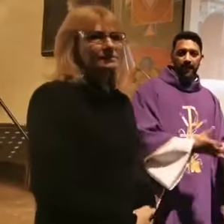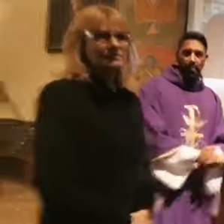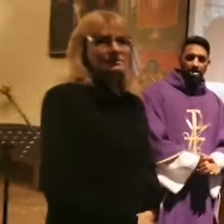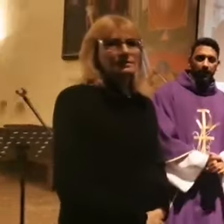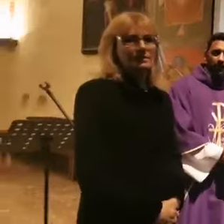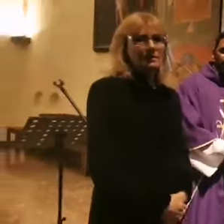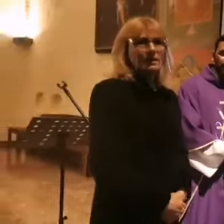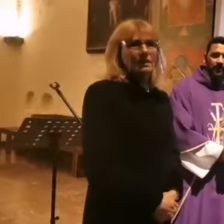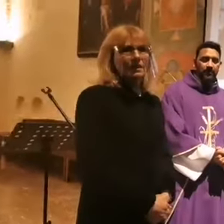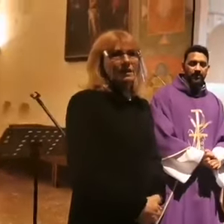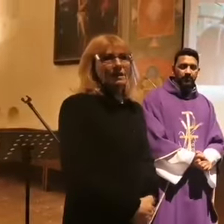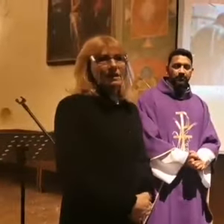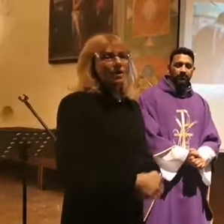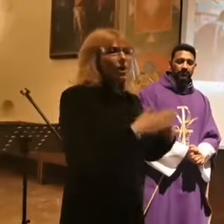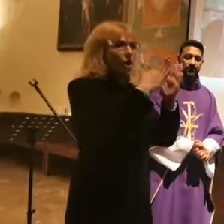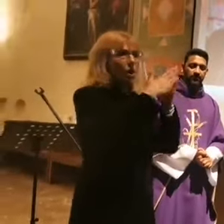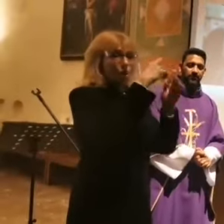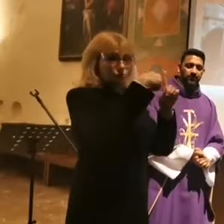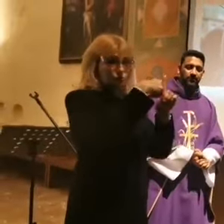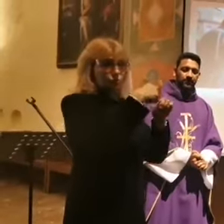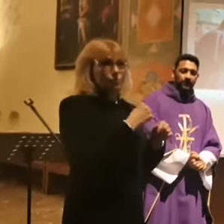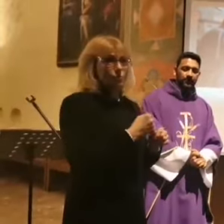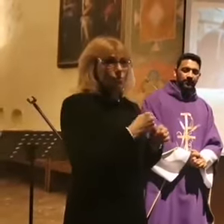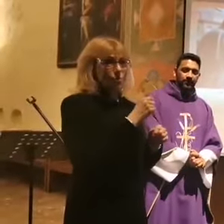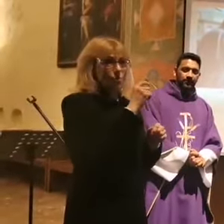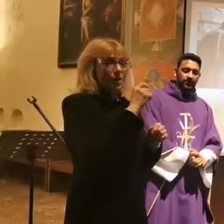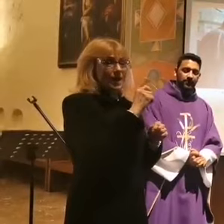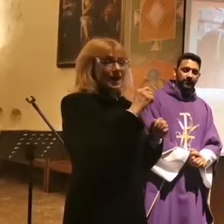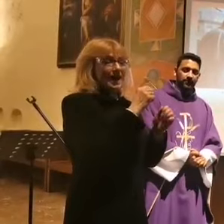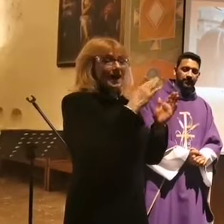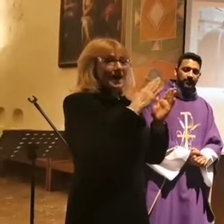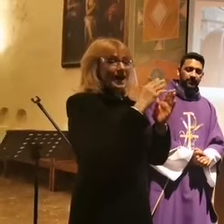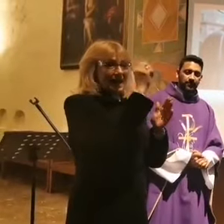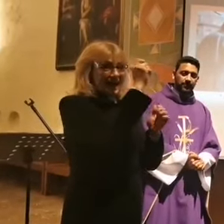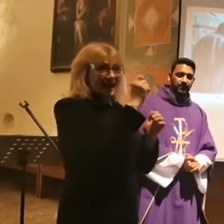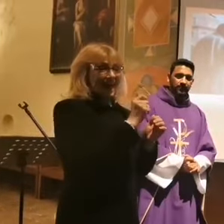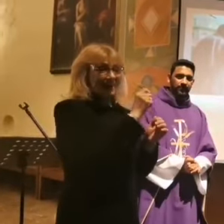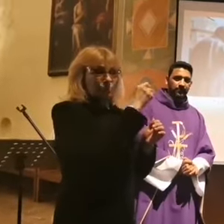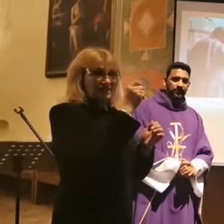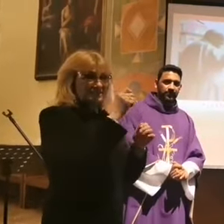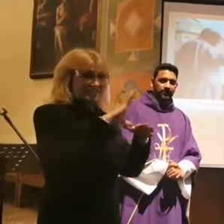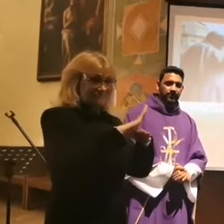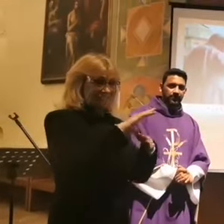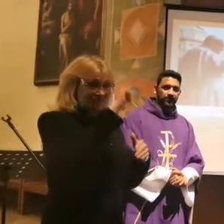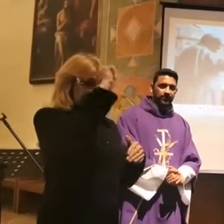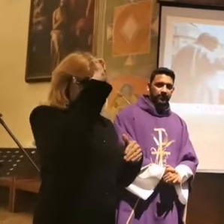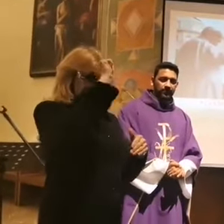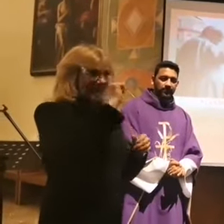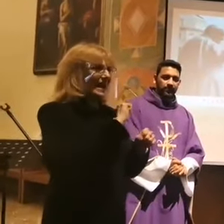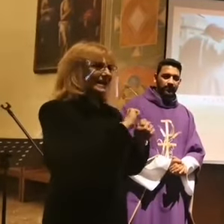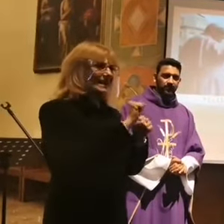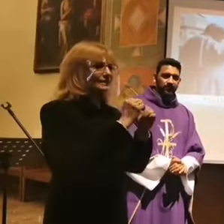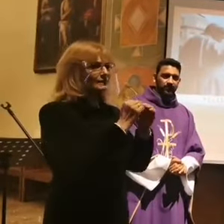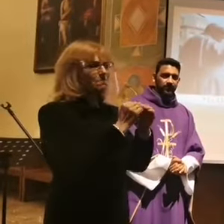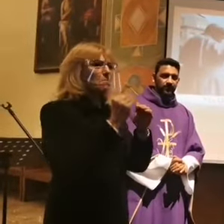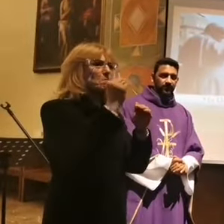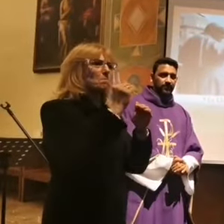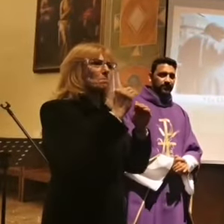Papa. Kościół katolicki w Indiach jest oczywiście pod